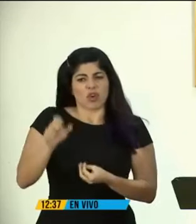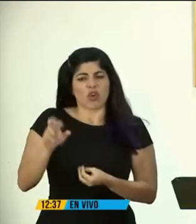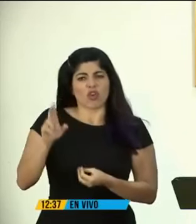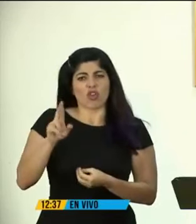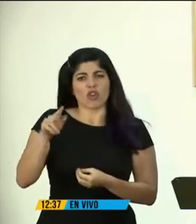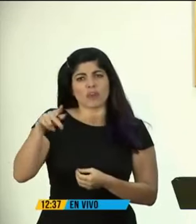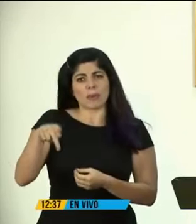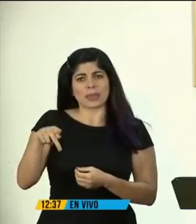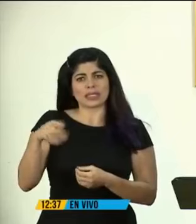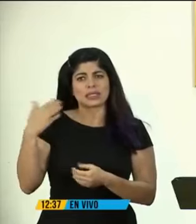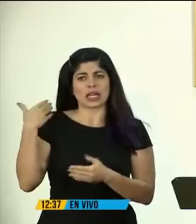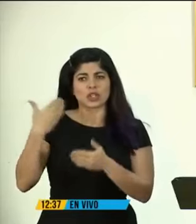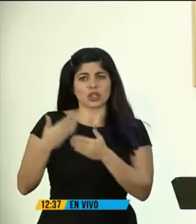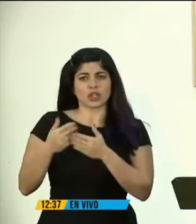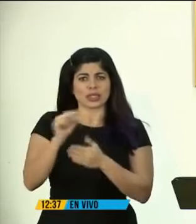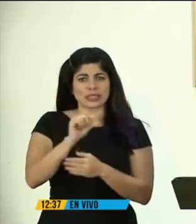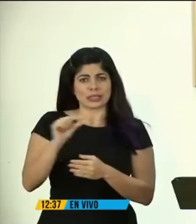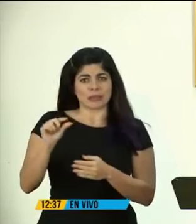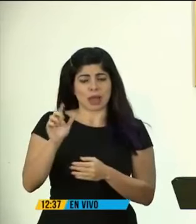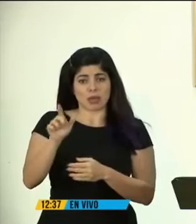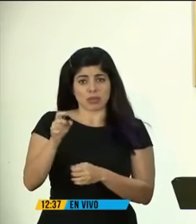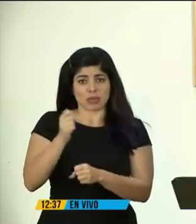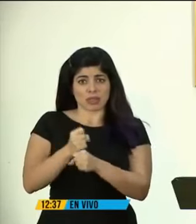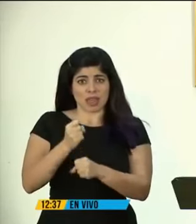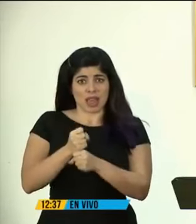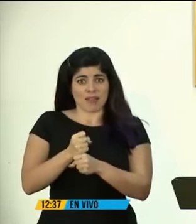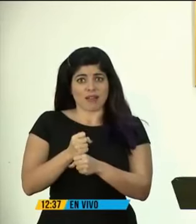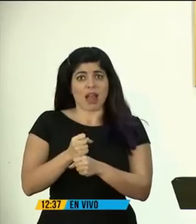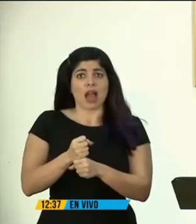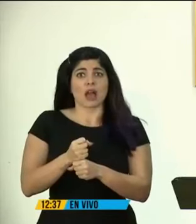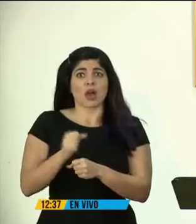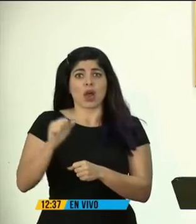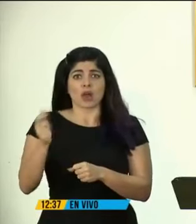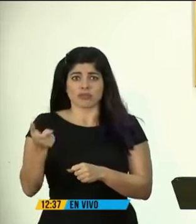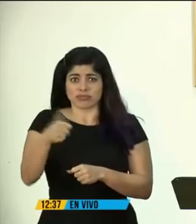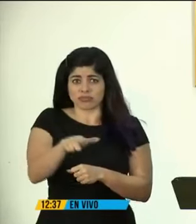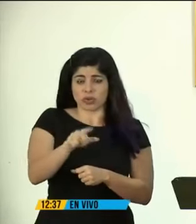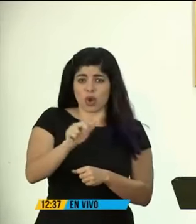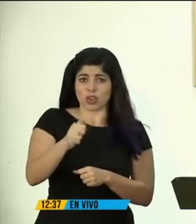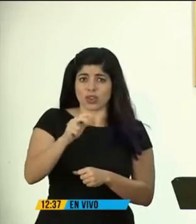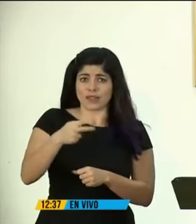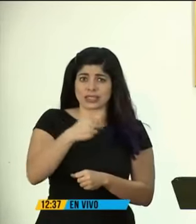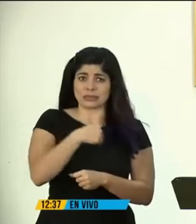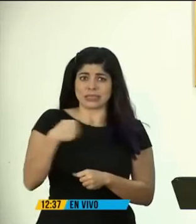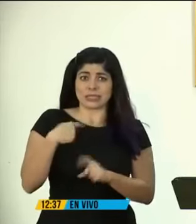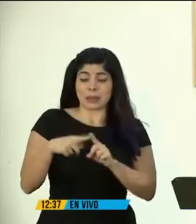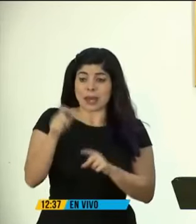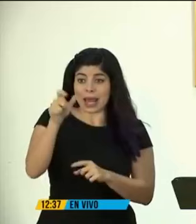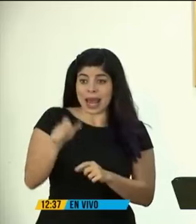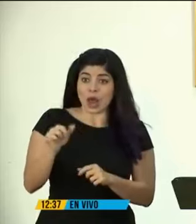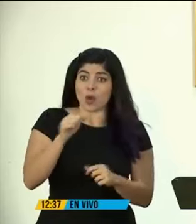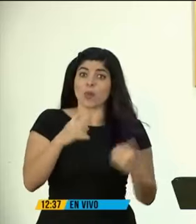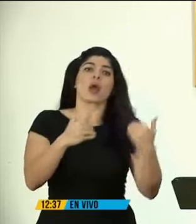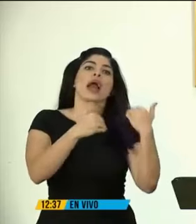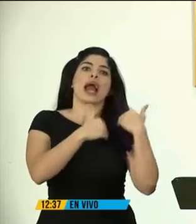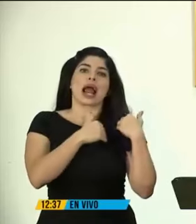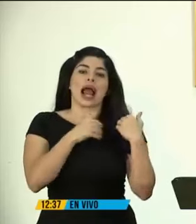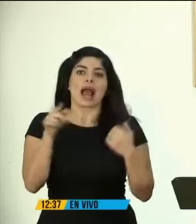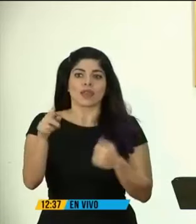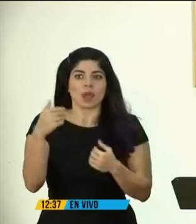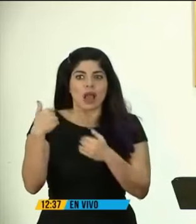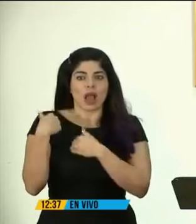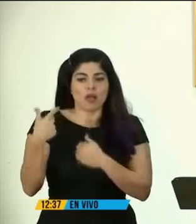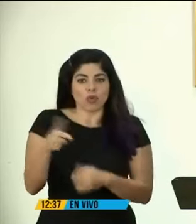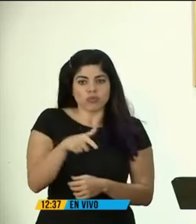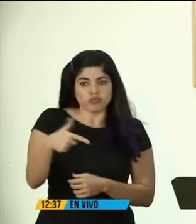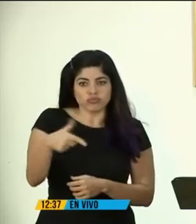a lo largo de toda esta semana? Su trabajo se lo endosó al otro viceministro de la Presidencia, pero él, como encargado de ser el interlocutor entre